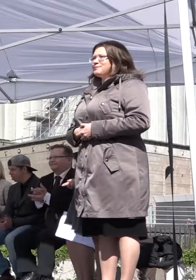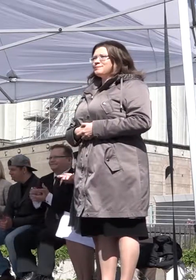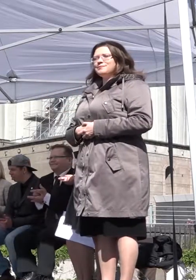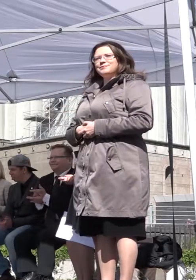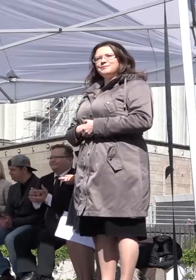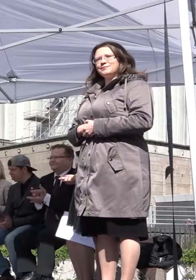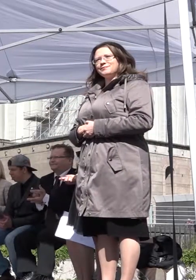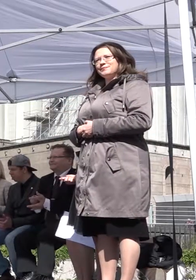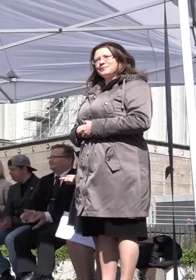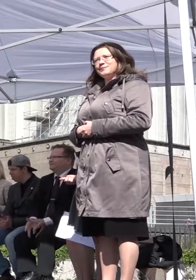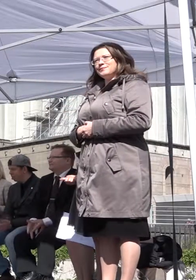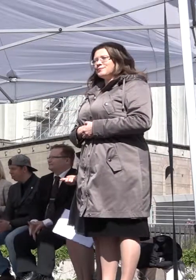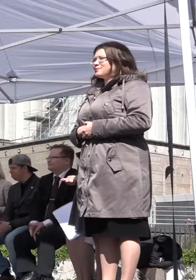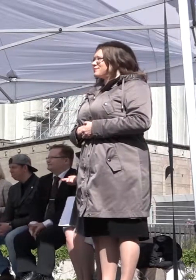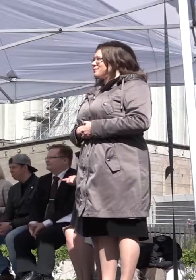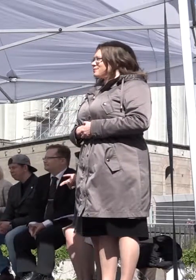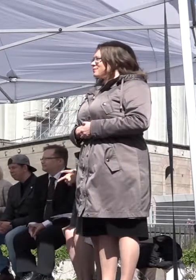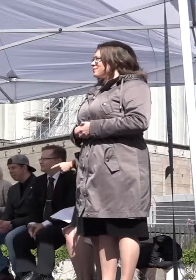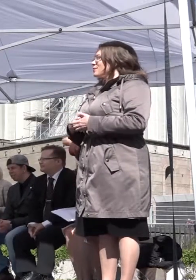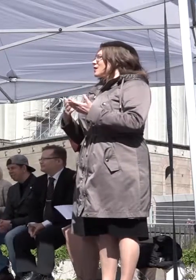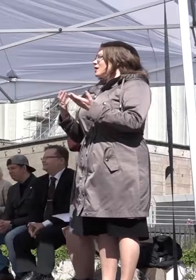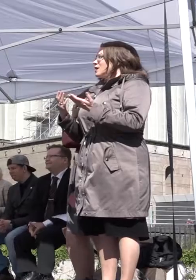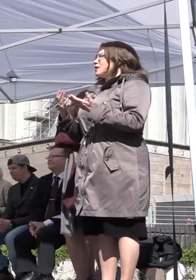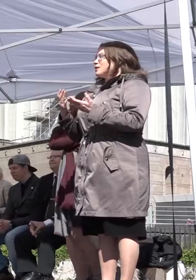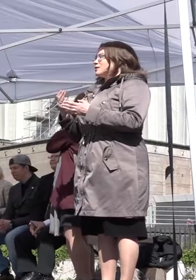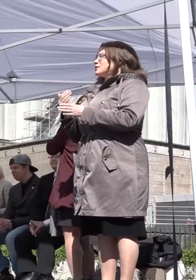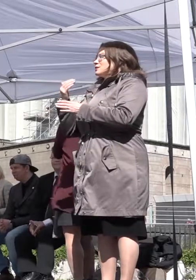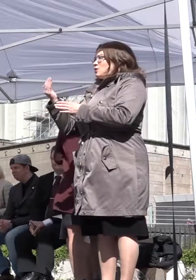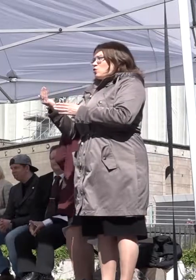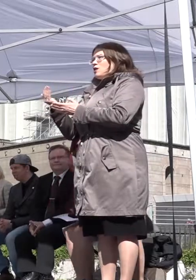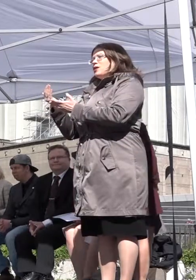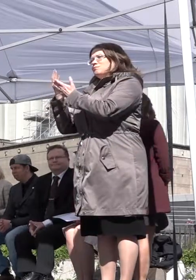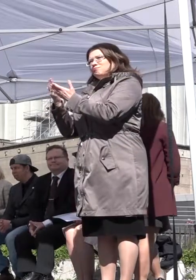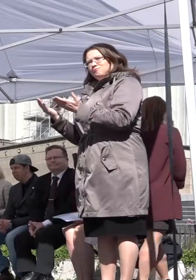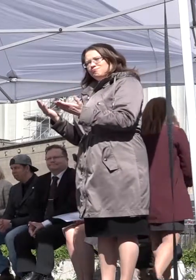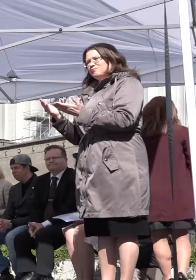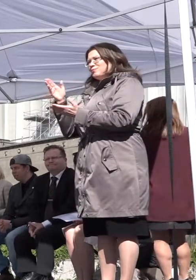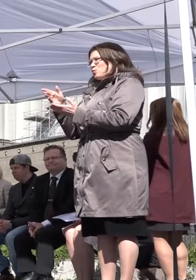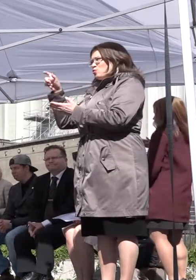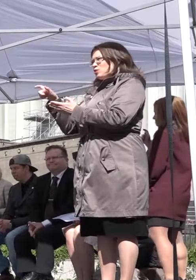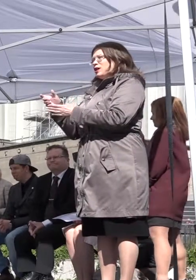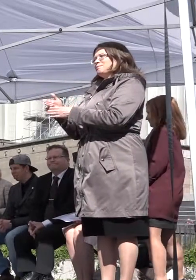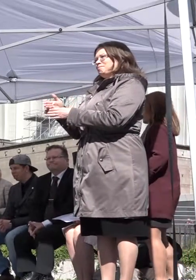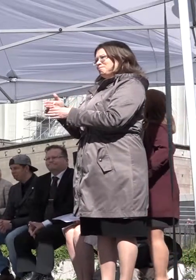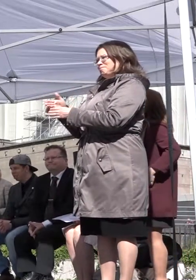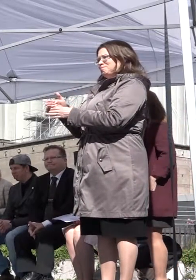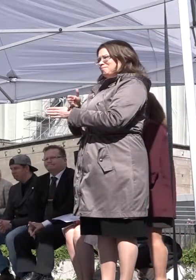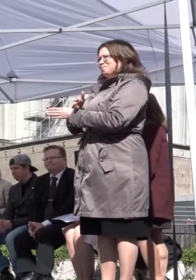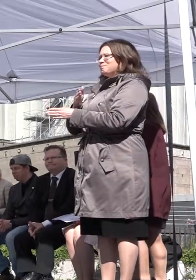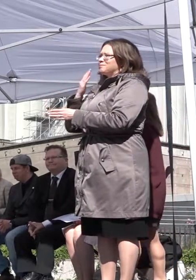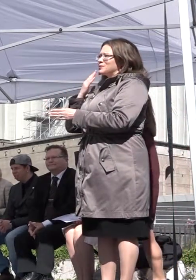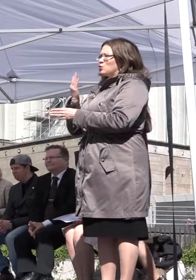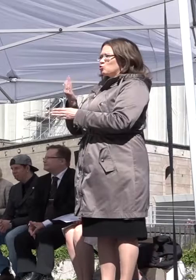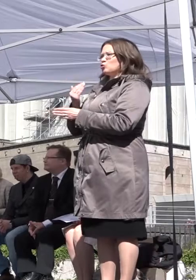kiitokseksi tästä. Ja ennen kuin kutsun tänne seuraavan arvokkaan puheen ja tervehdyksen